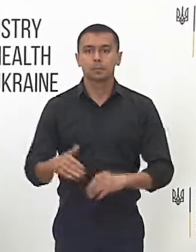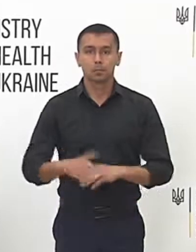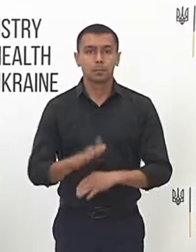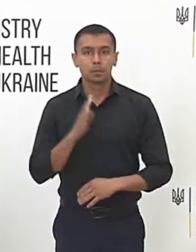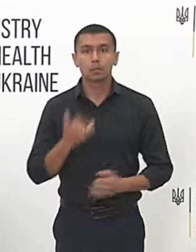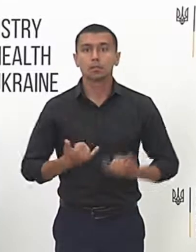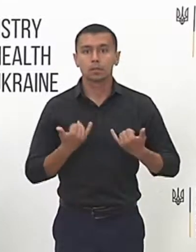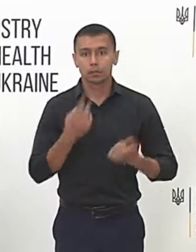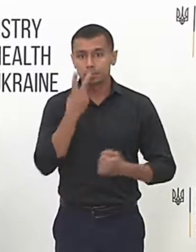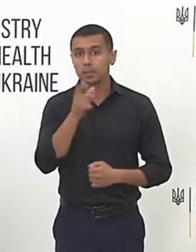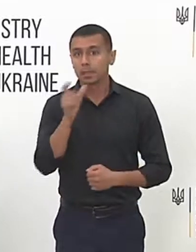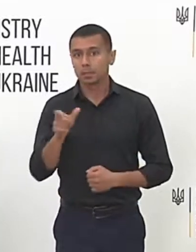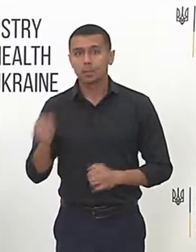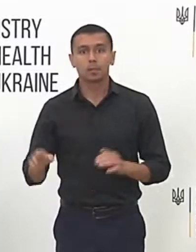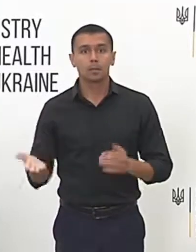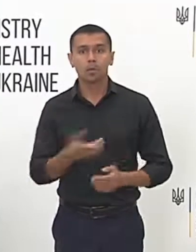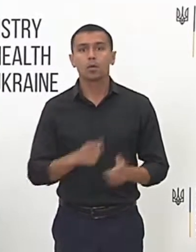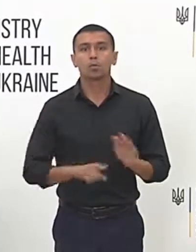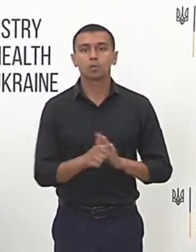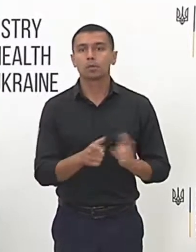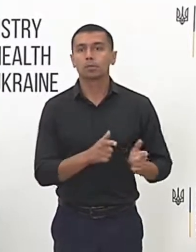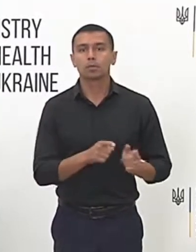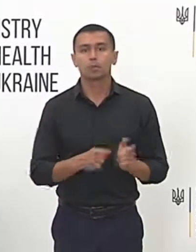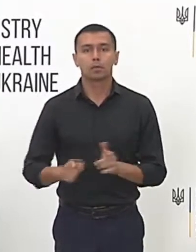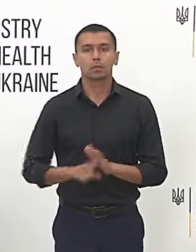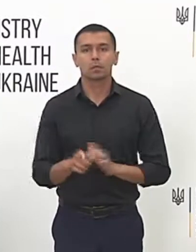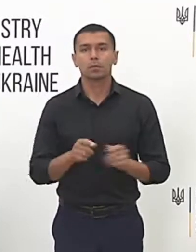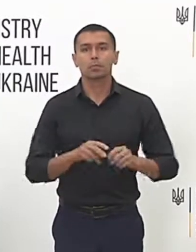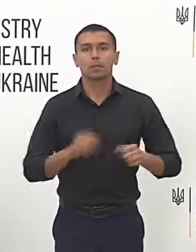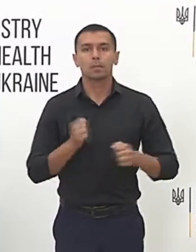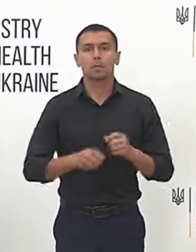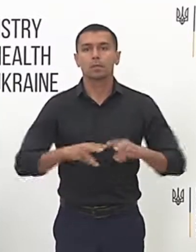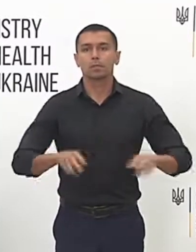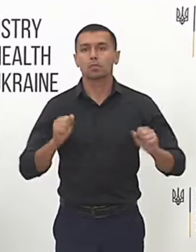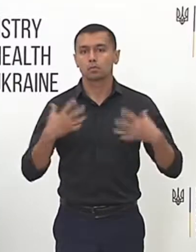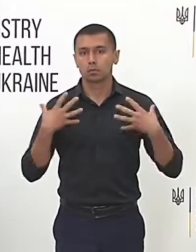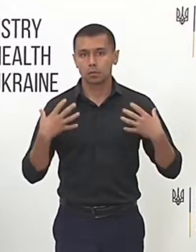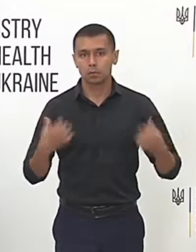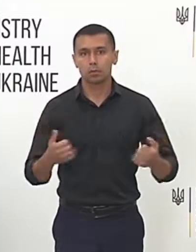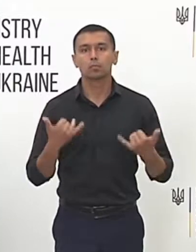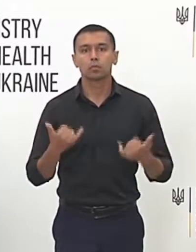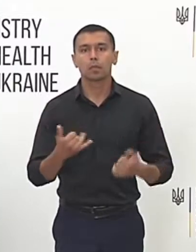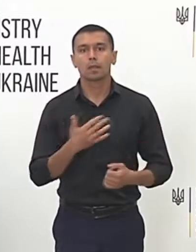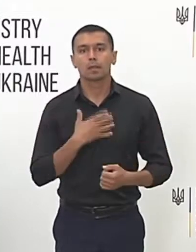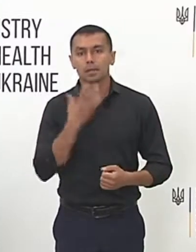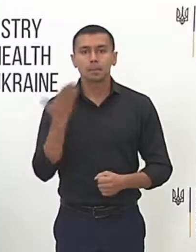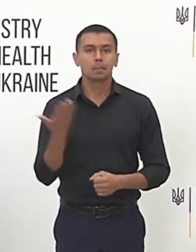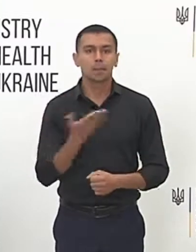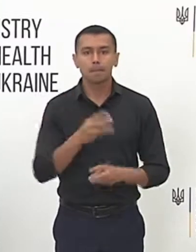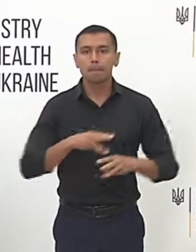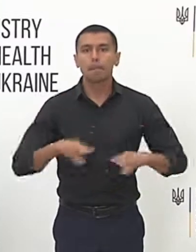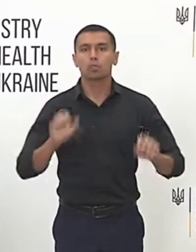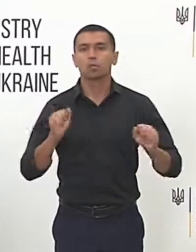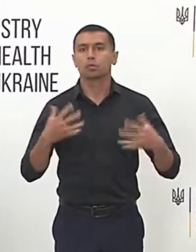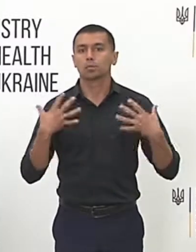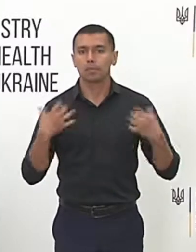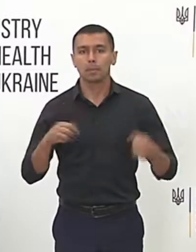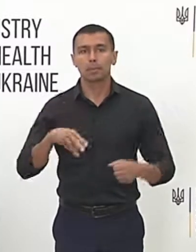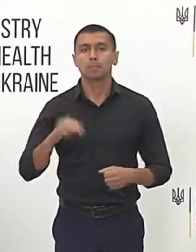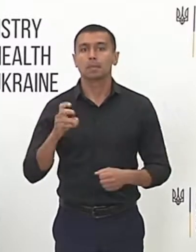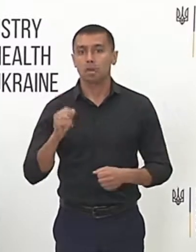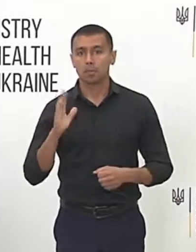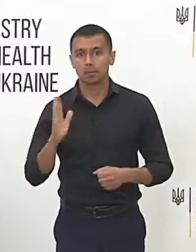Добрий ранок, шановні глядачі. Ми готові розпочати щоденний брифінг Міністерства охорони здоров'я. Сьогодні наші спікери – міністр охорони здоров'я